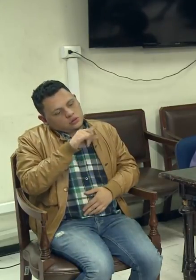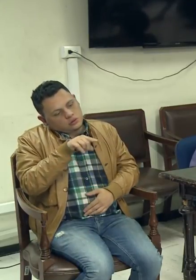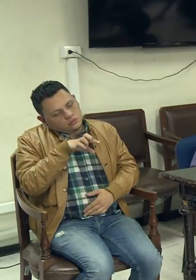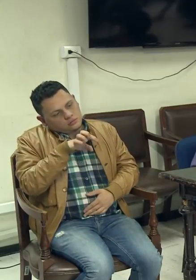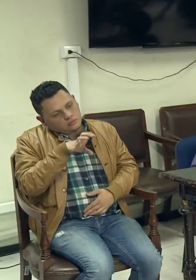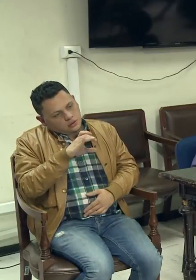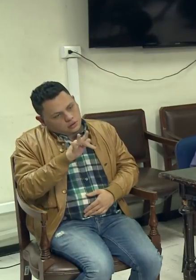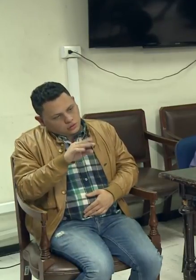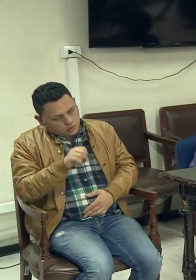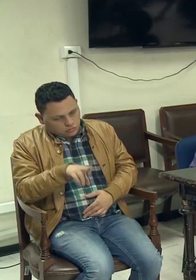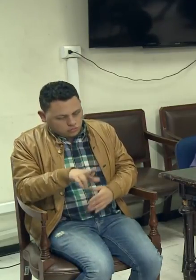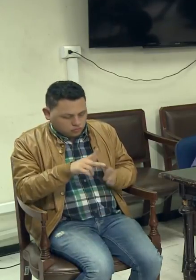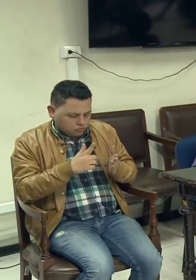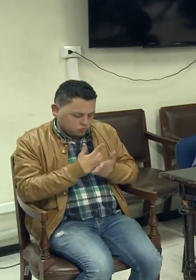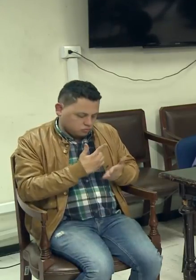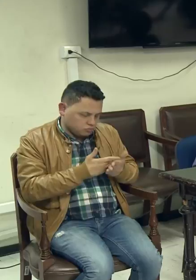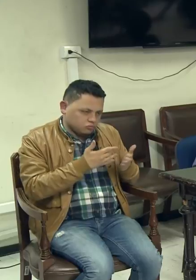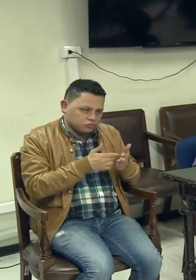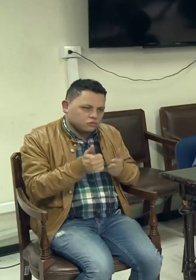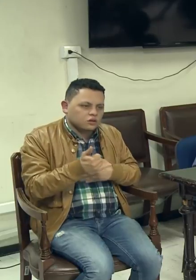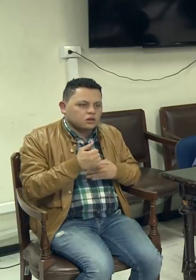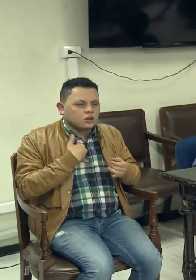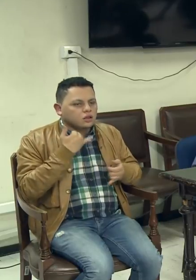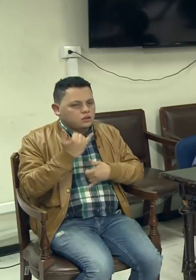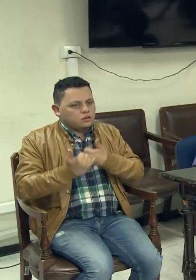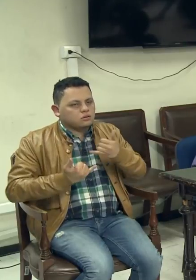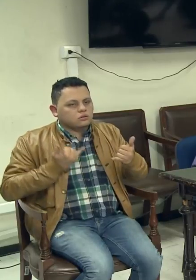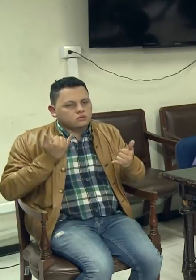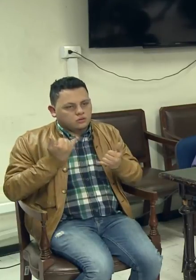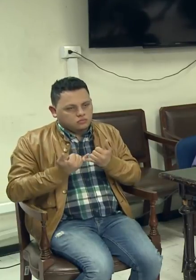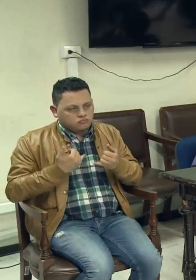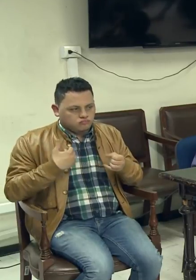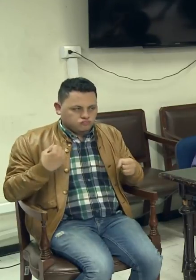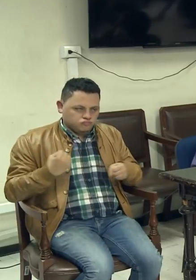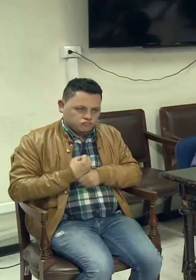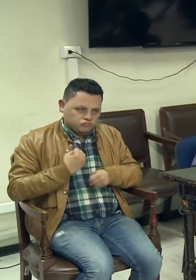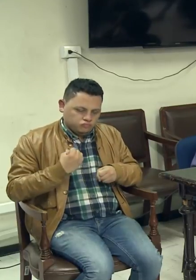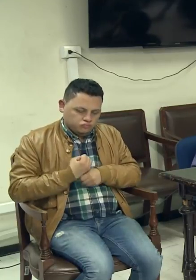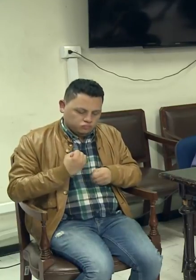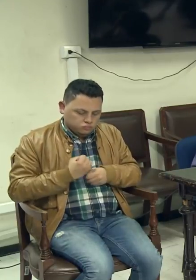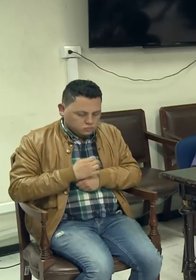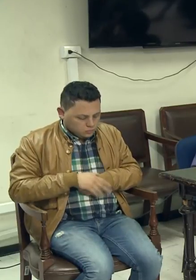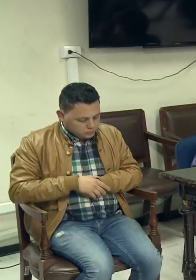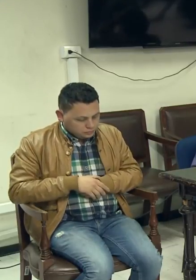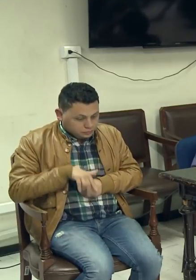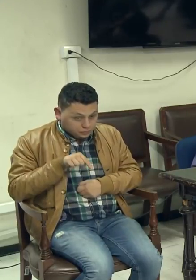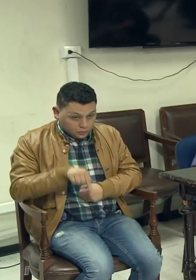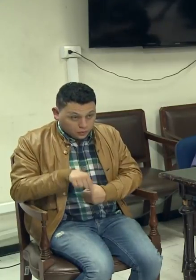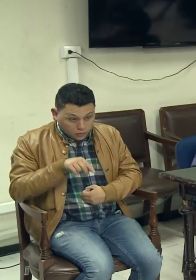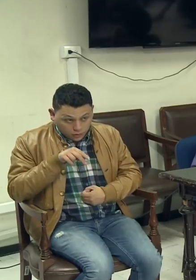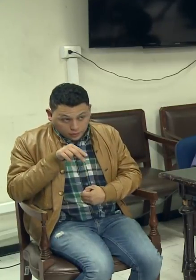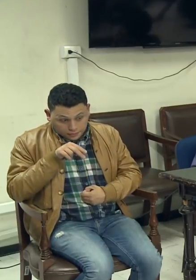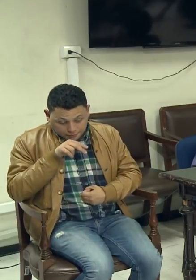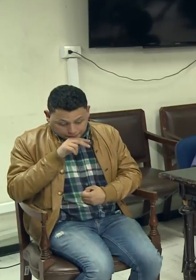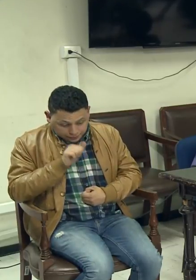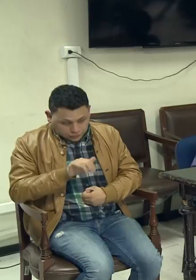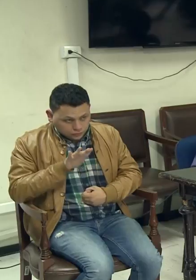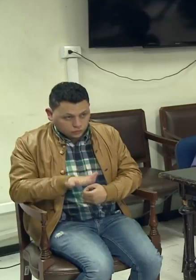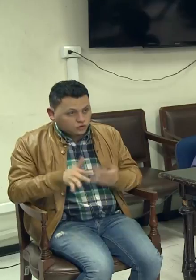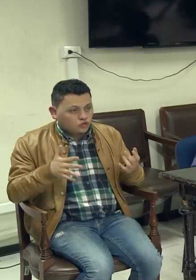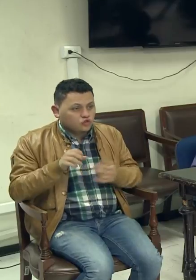¿sí?, donde se hablaba de identidad. Y estas niñas del sur